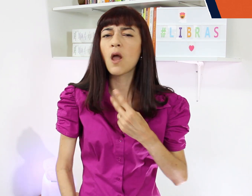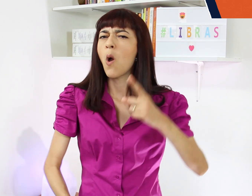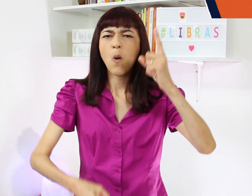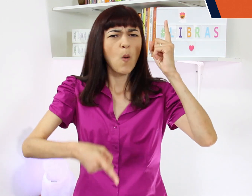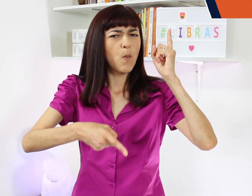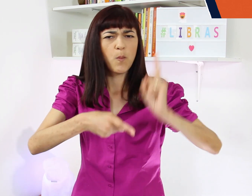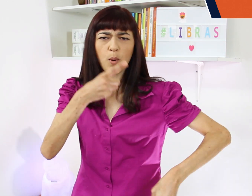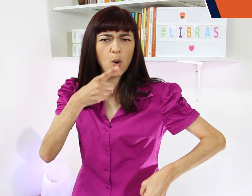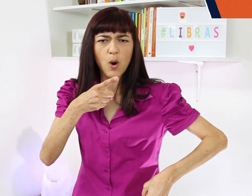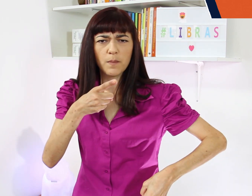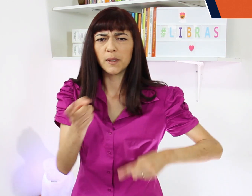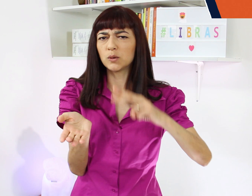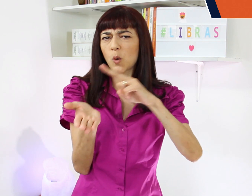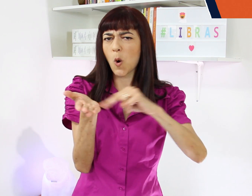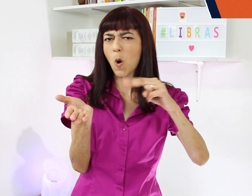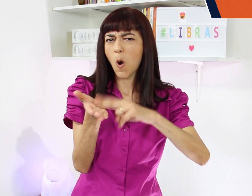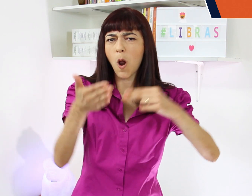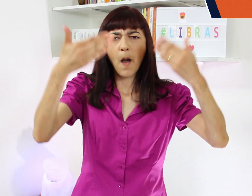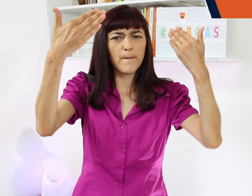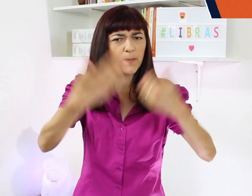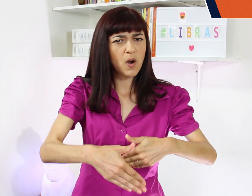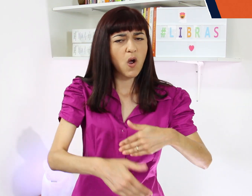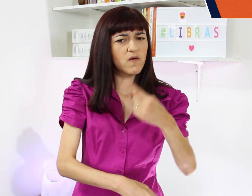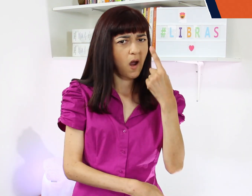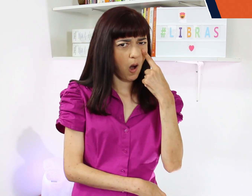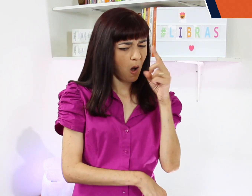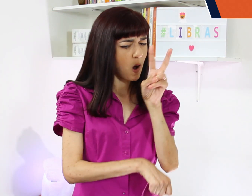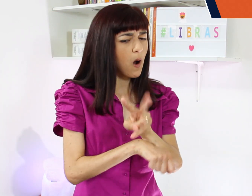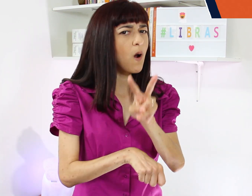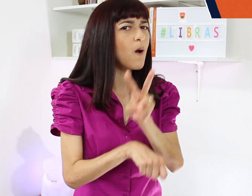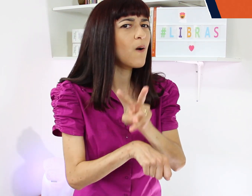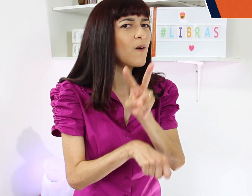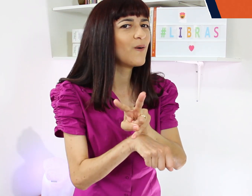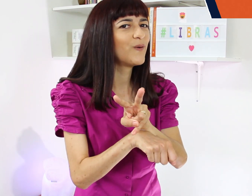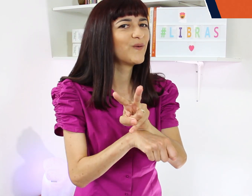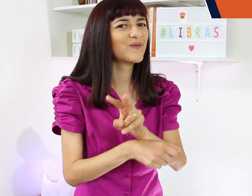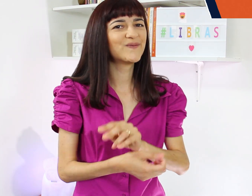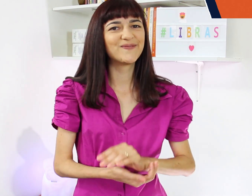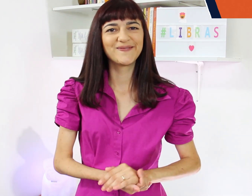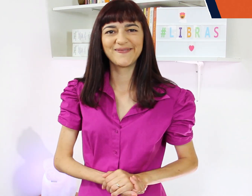Não, colar na prova? Ó, tô de olho, hein? Não pode colar na prova.